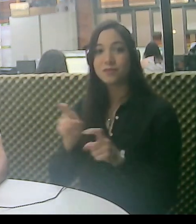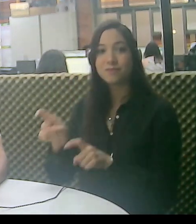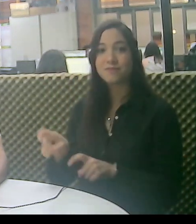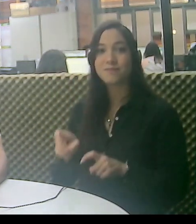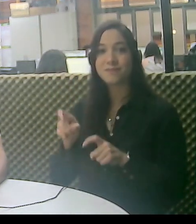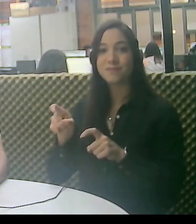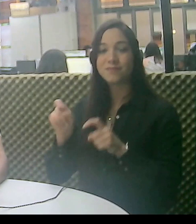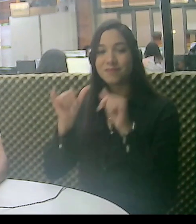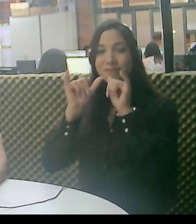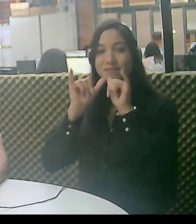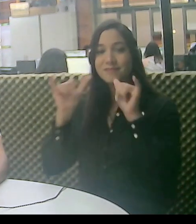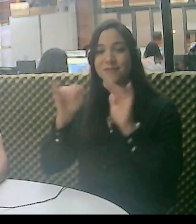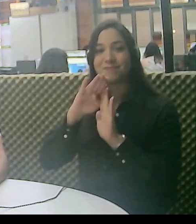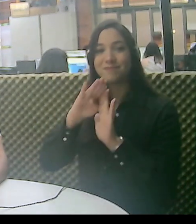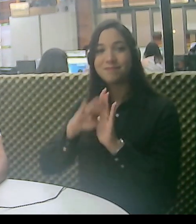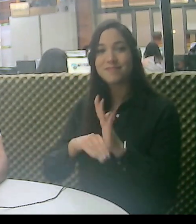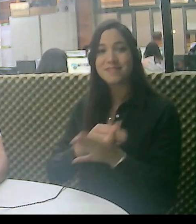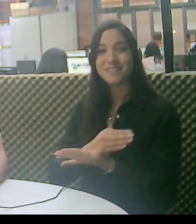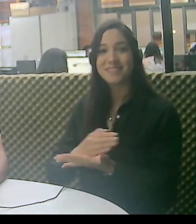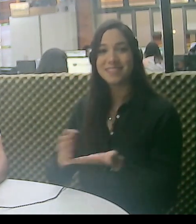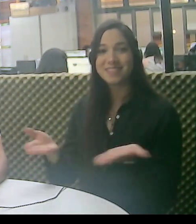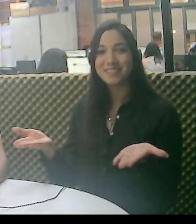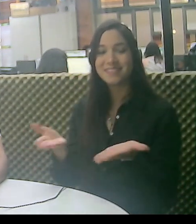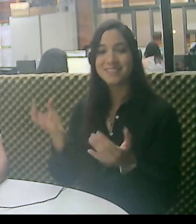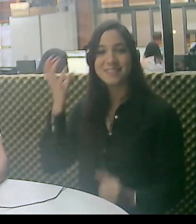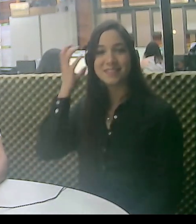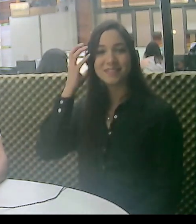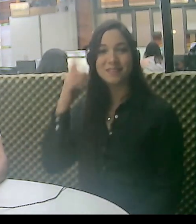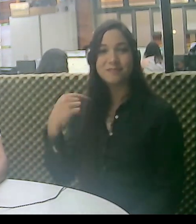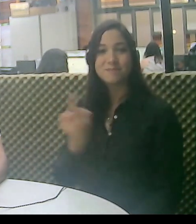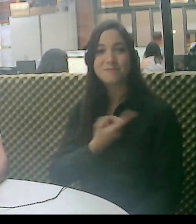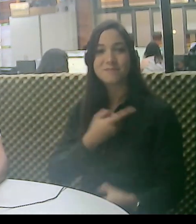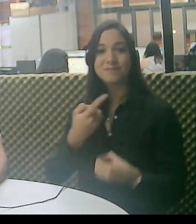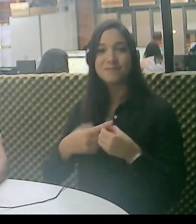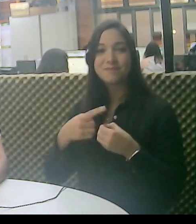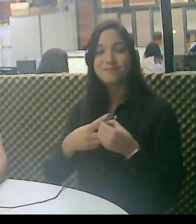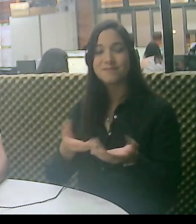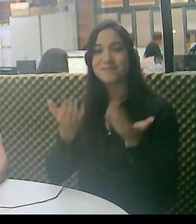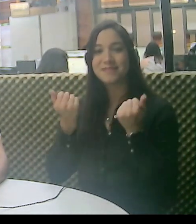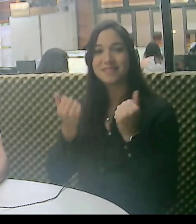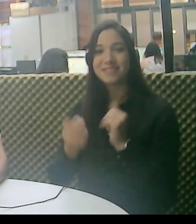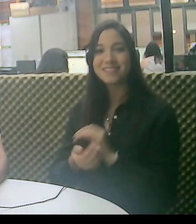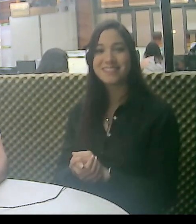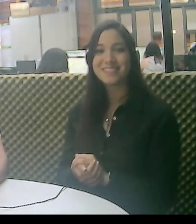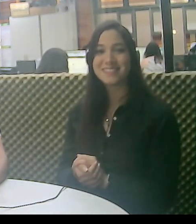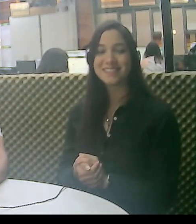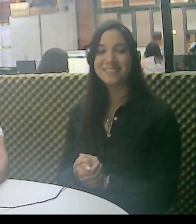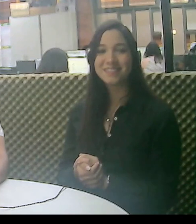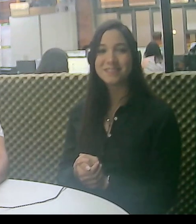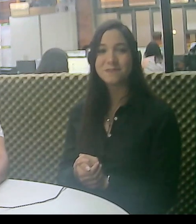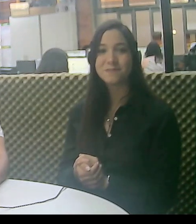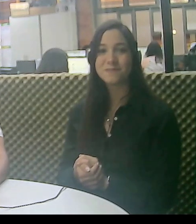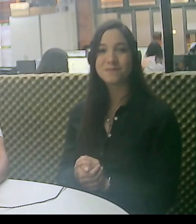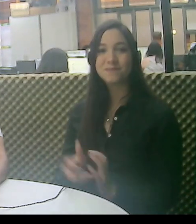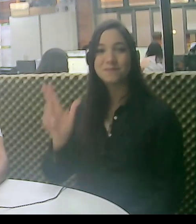agro. Essas e outras notícias a partir de agora na Rádio Nossa Cidade. Vem com a gente!